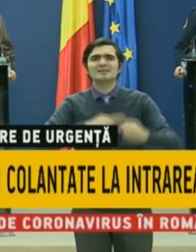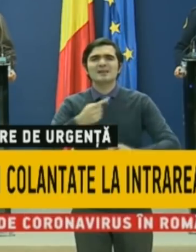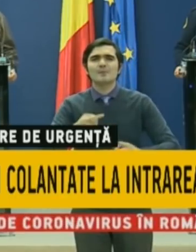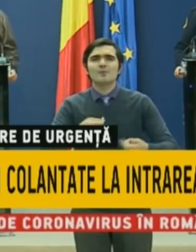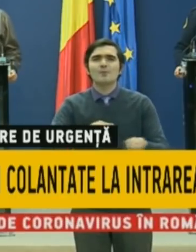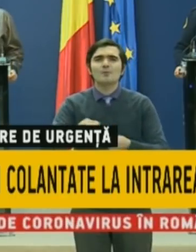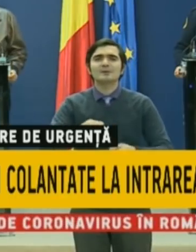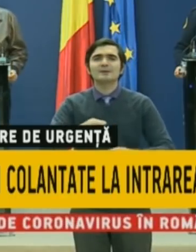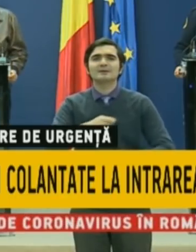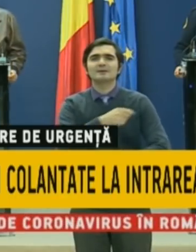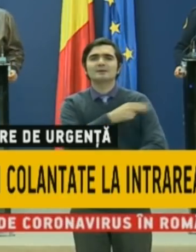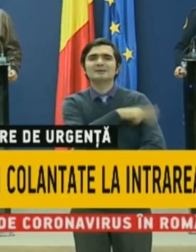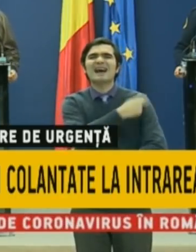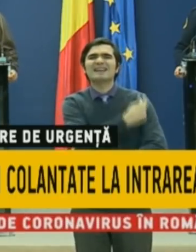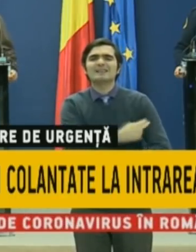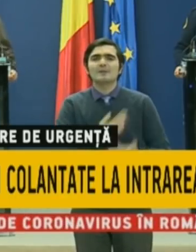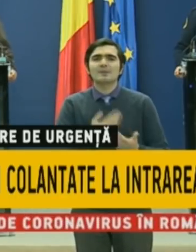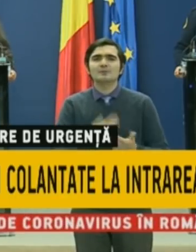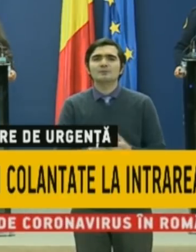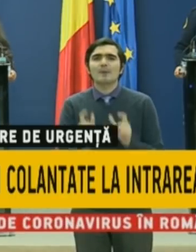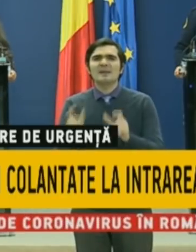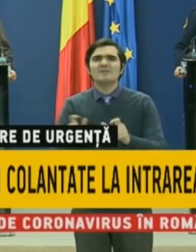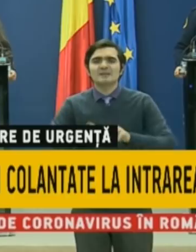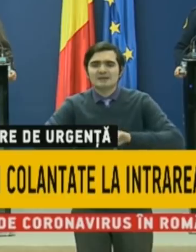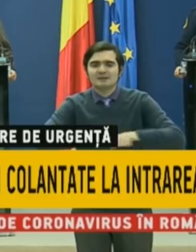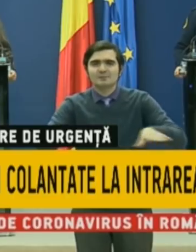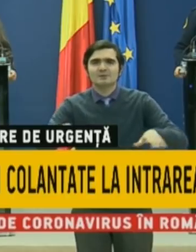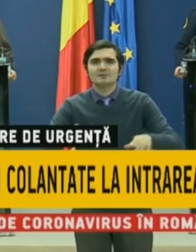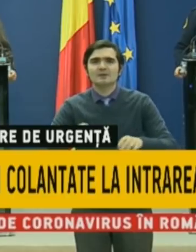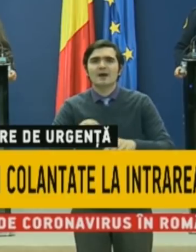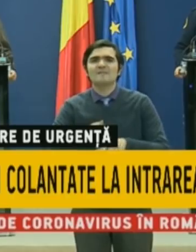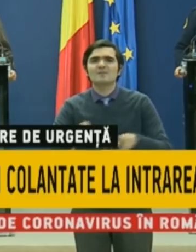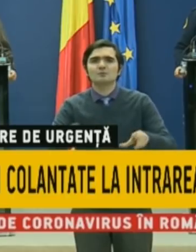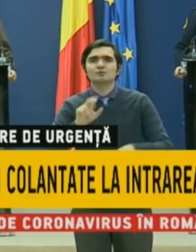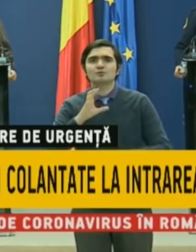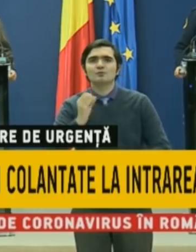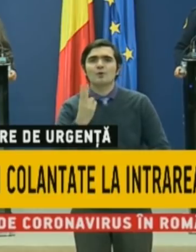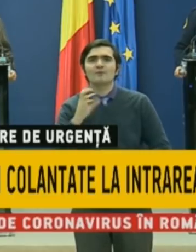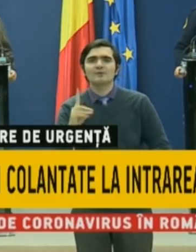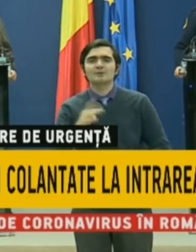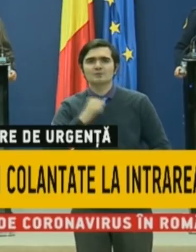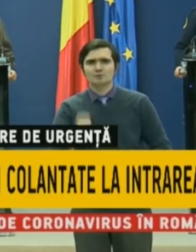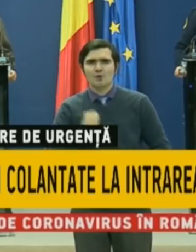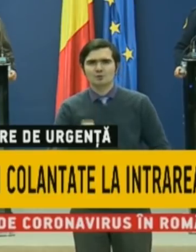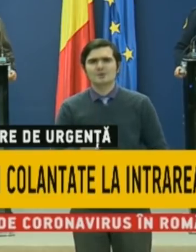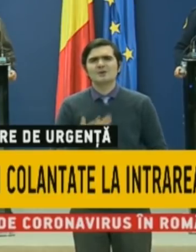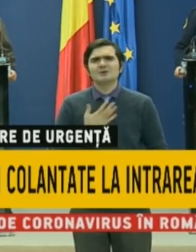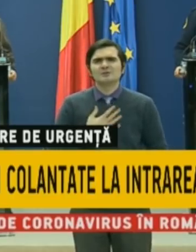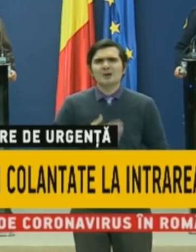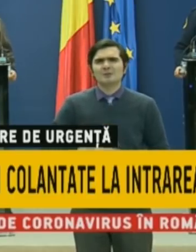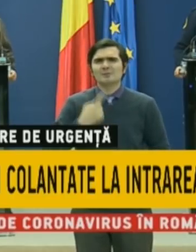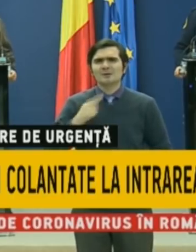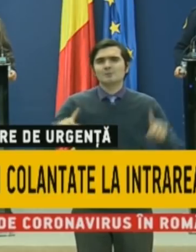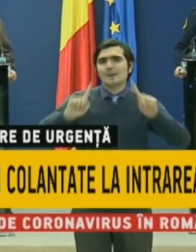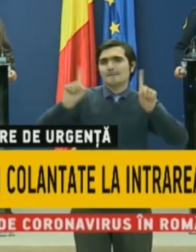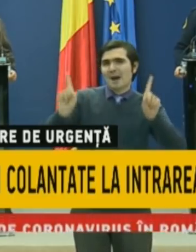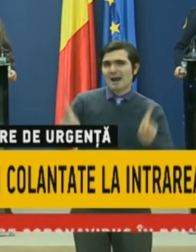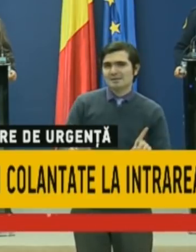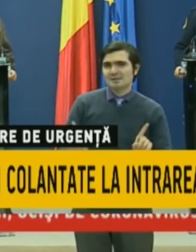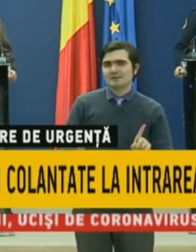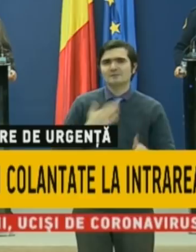vederea prevenirii răspândirii virusului COVID-19. Vreau să fac o paranteză și să